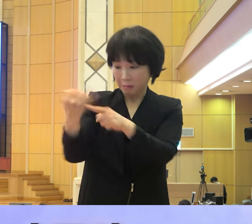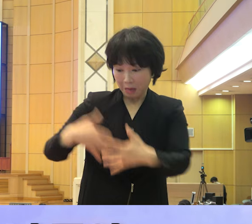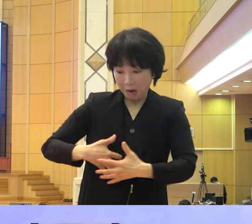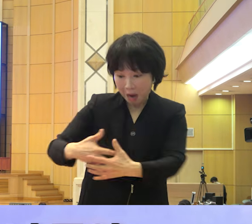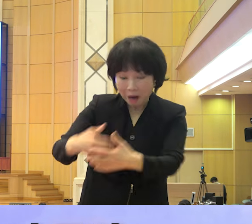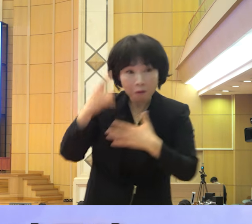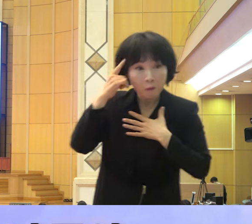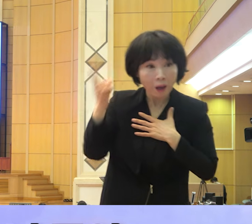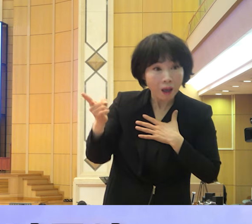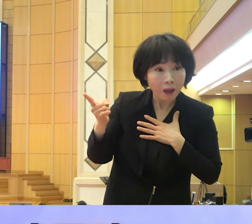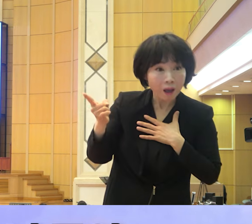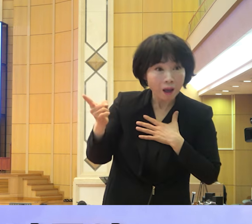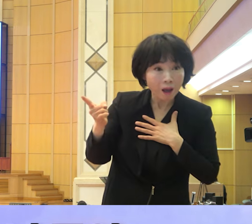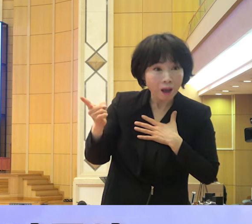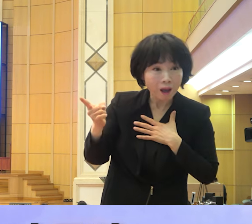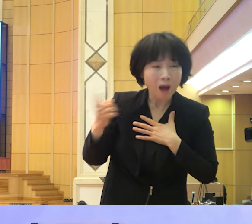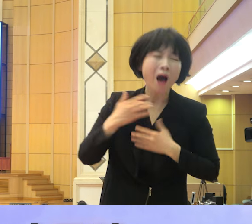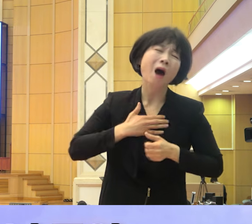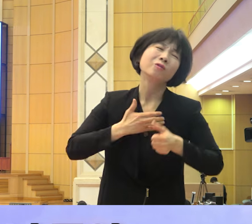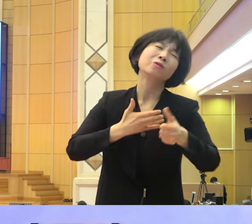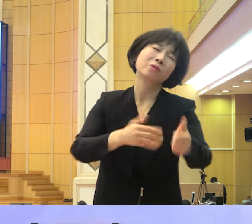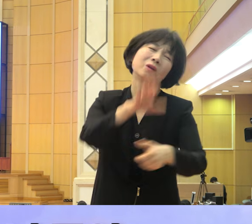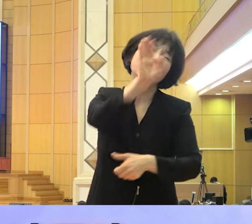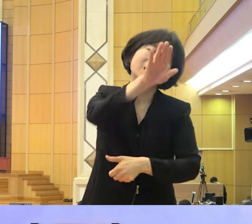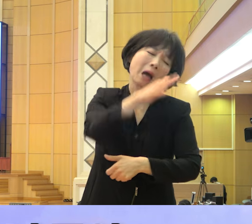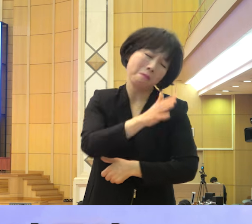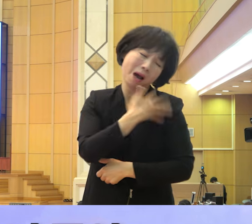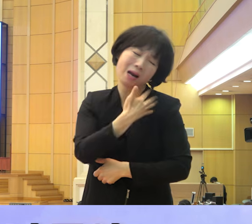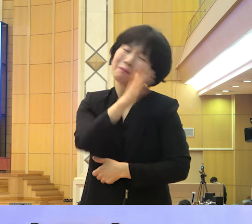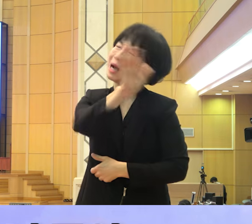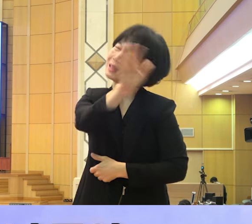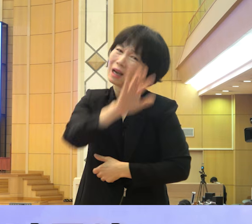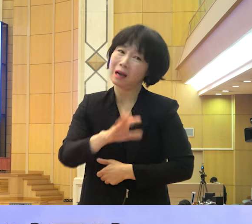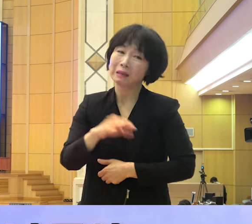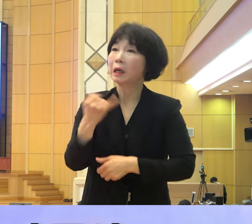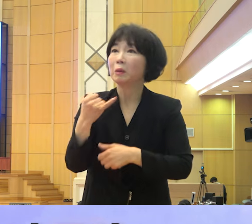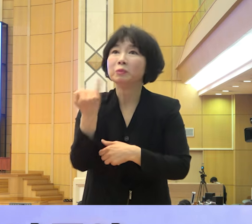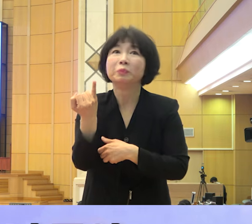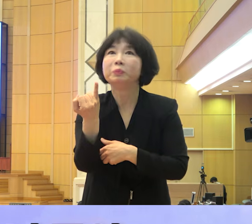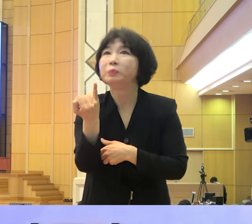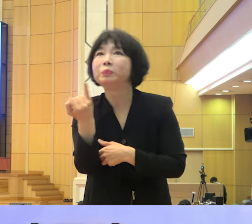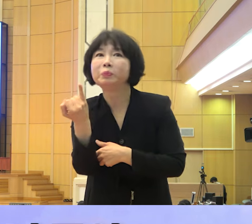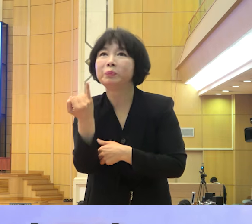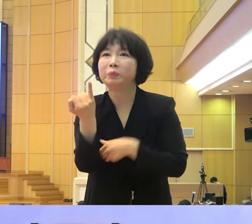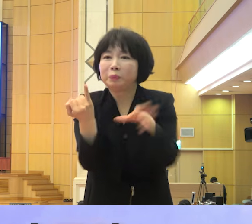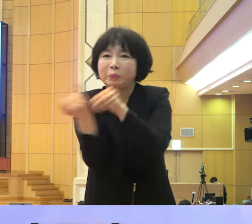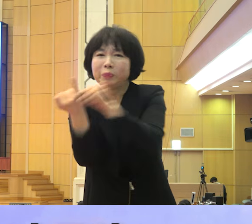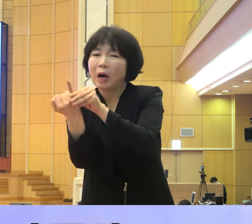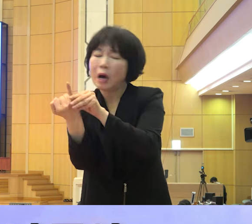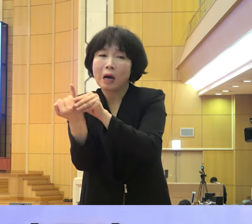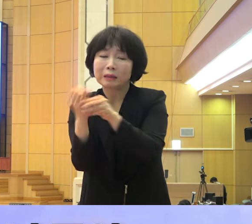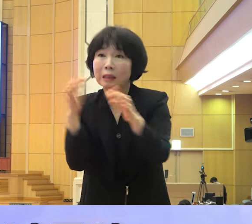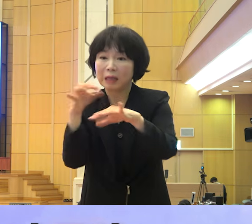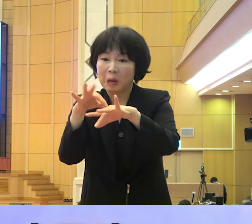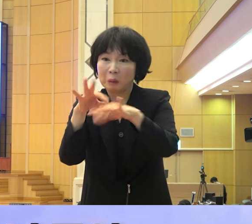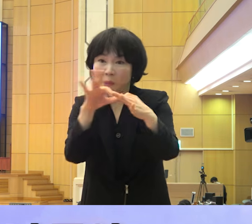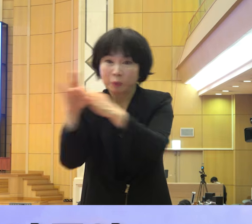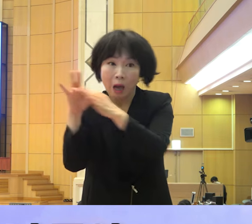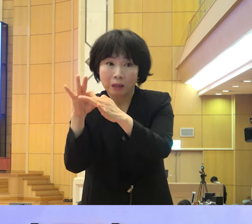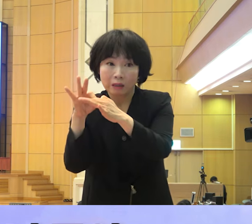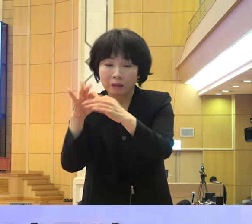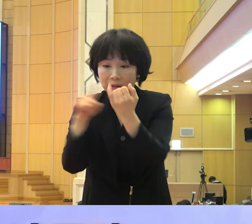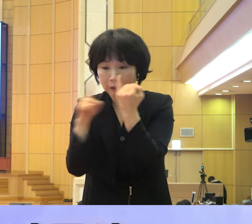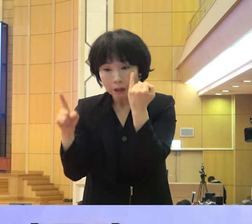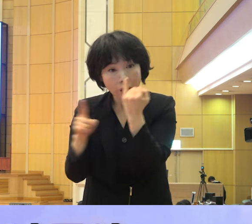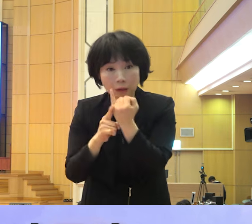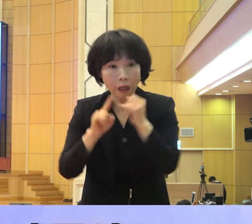자는, 마리아 뱃속에 잉태된 자는 사람에 의해서, 사람의 관계에 의해서